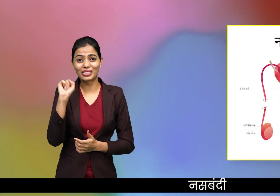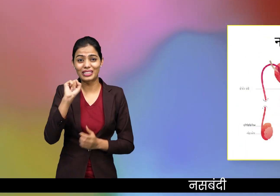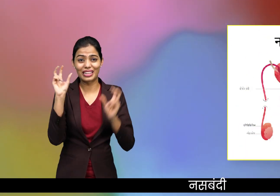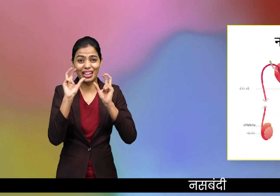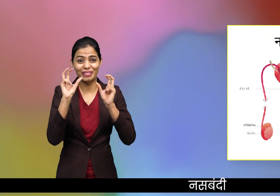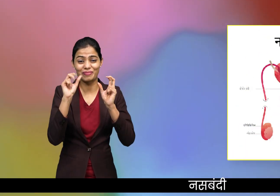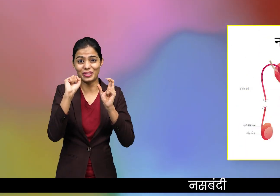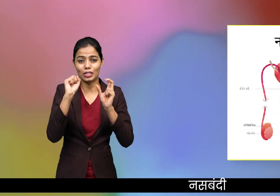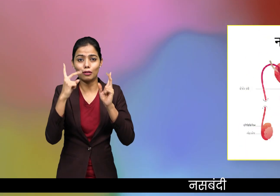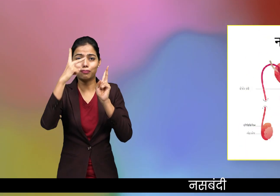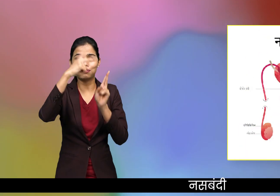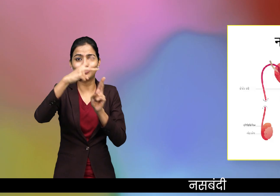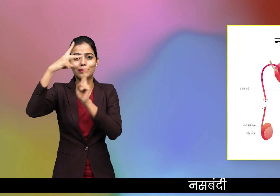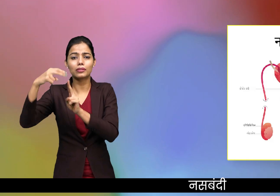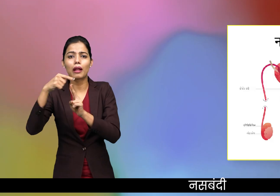नसबंदी,